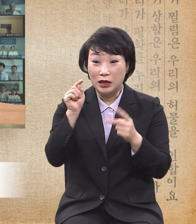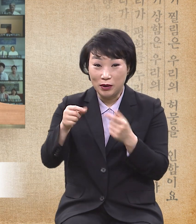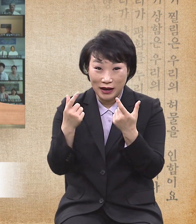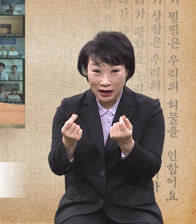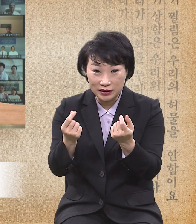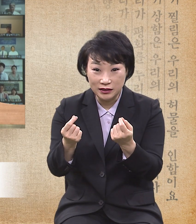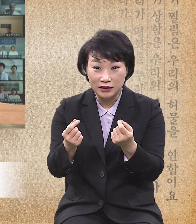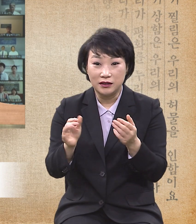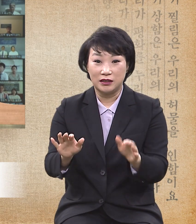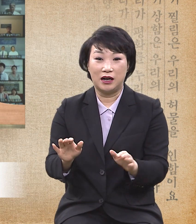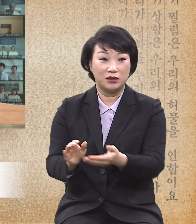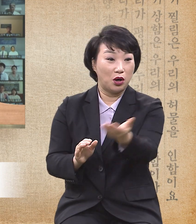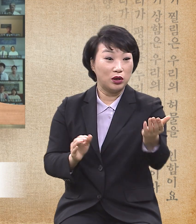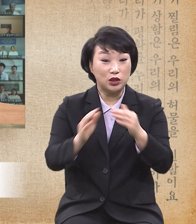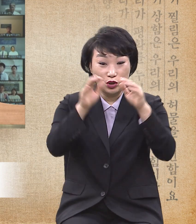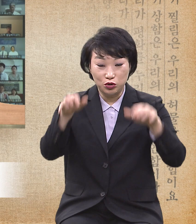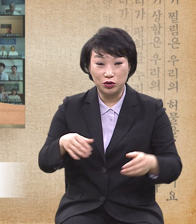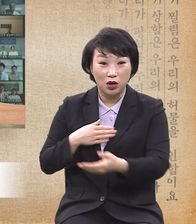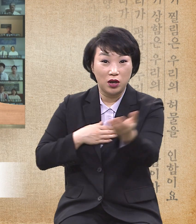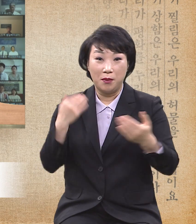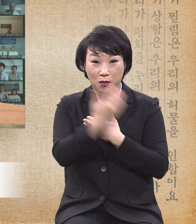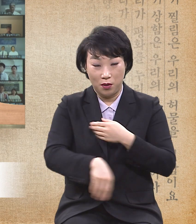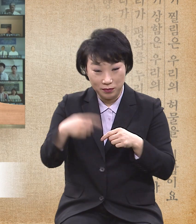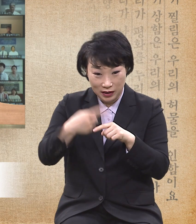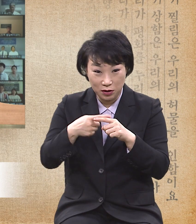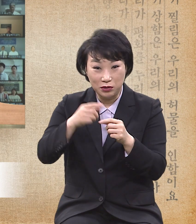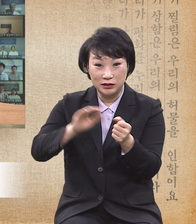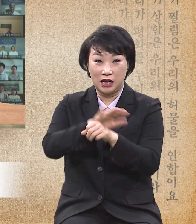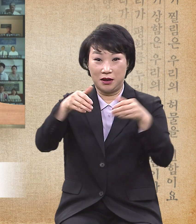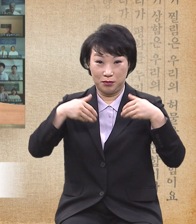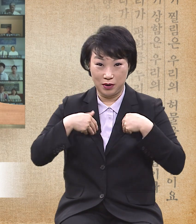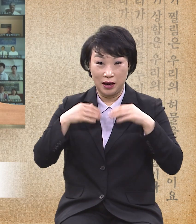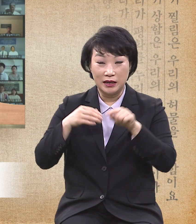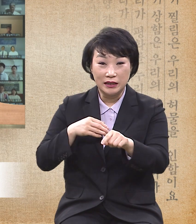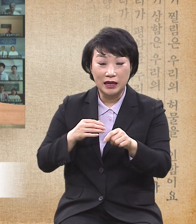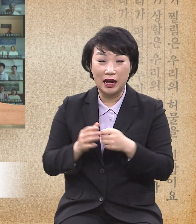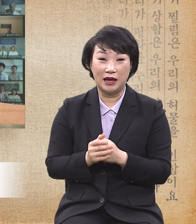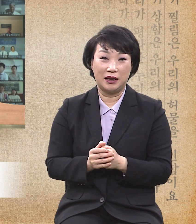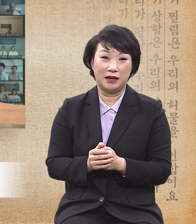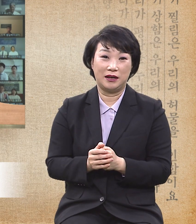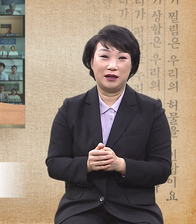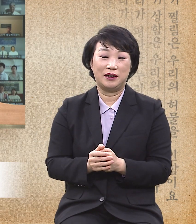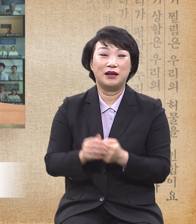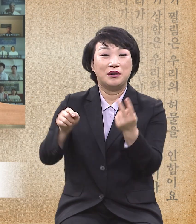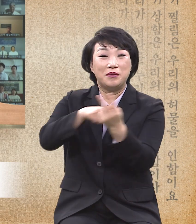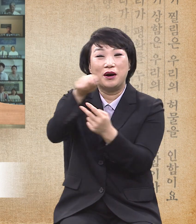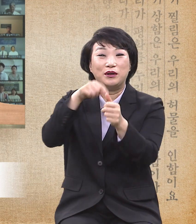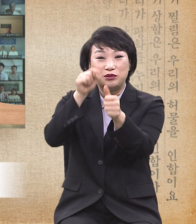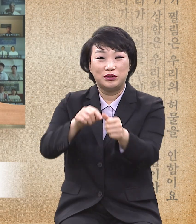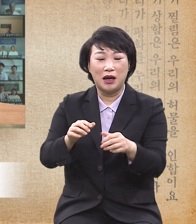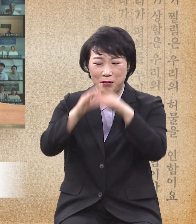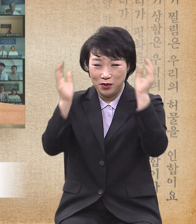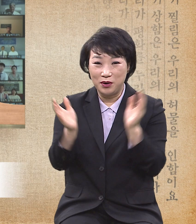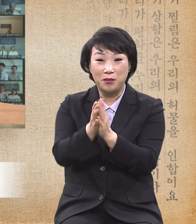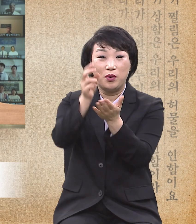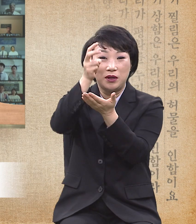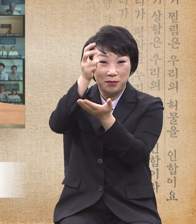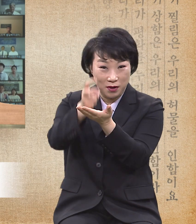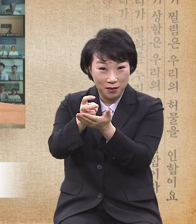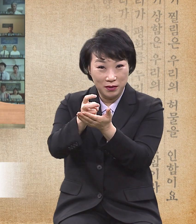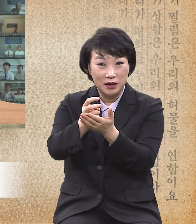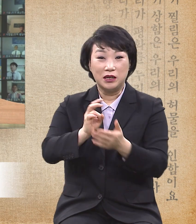둘째는 그와 같으니 네 이웃을 내 몸과 같이 사랑하라 하셨으니 이 두 계명은 온